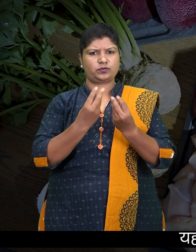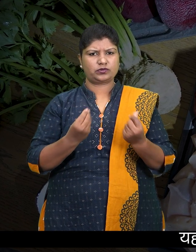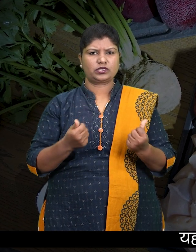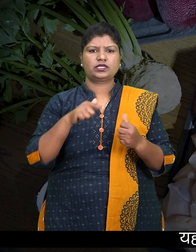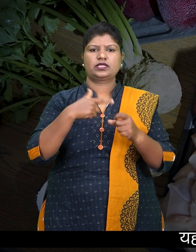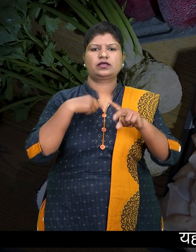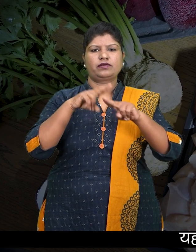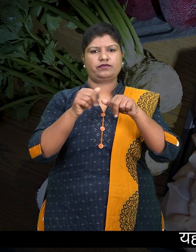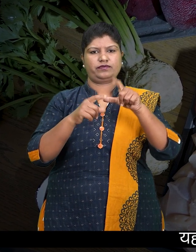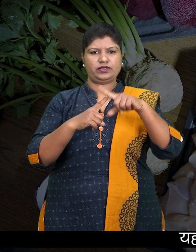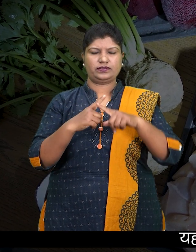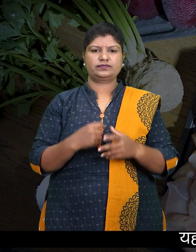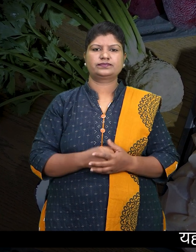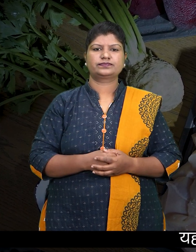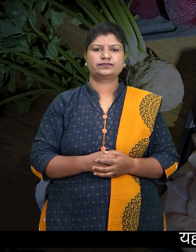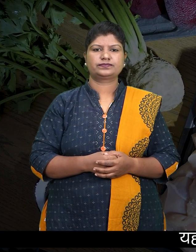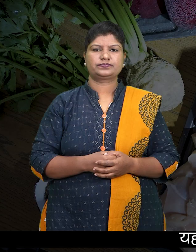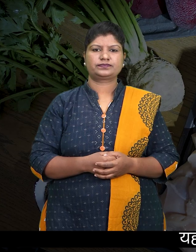को जलाने में मदद करता है।